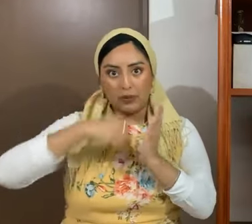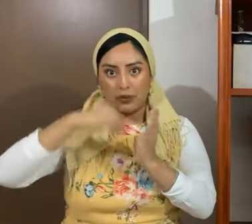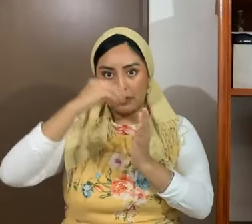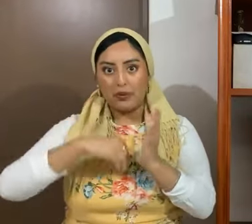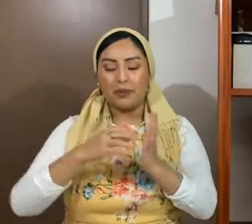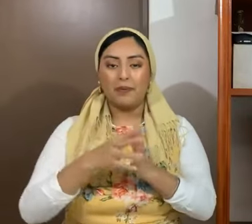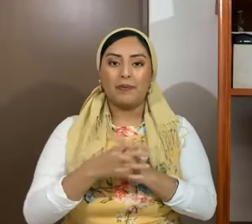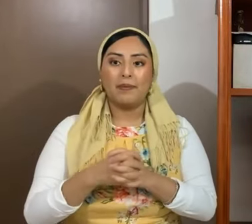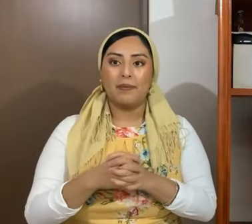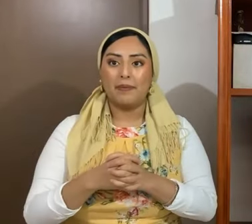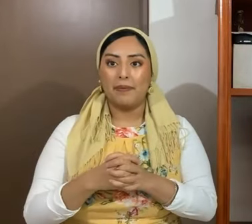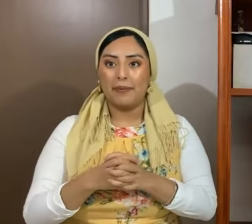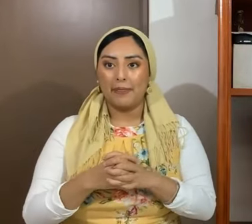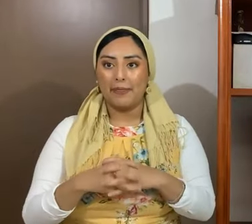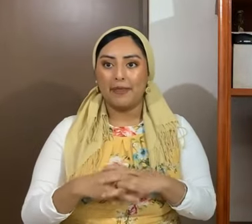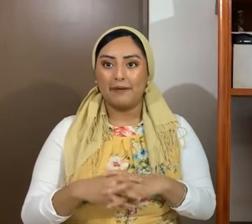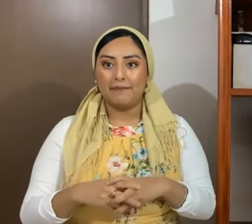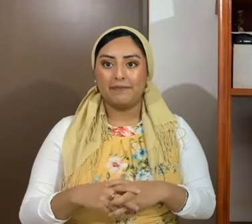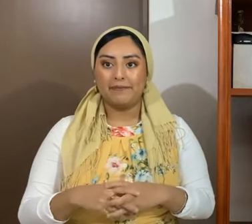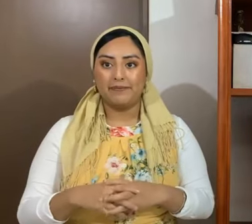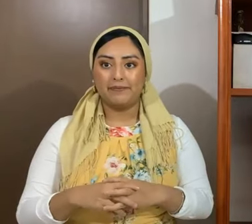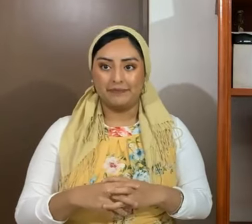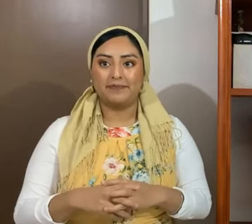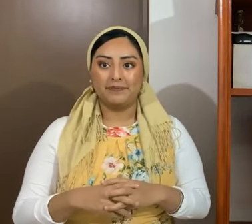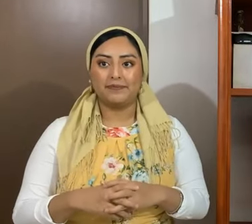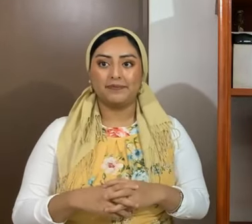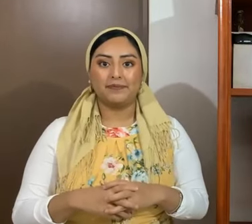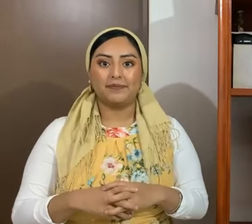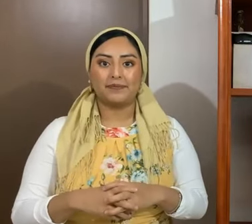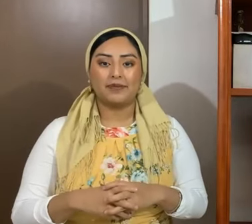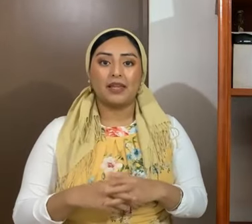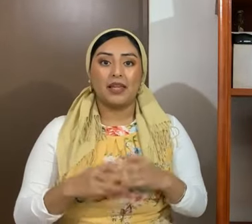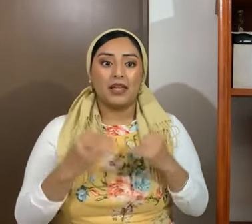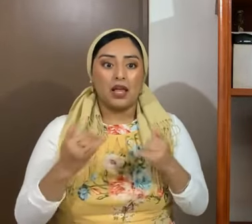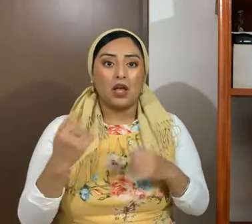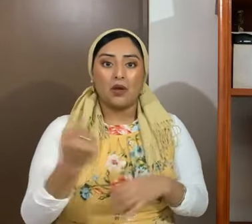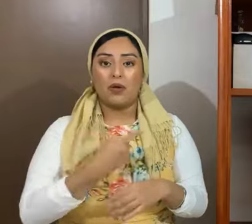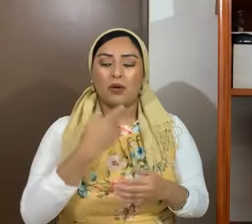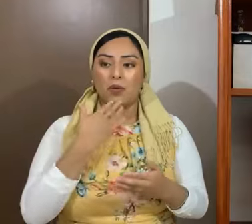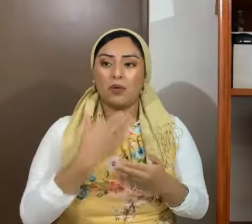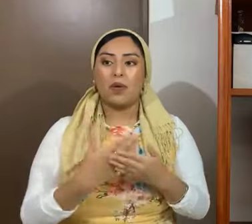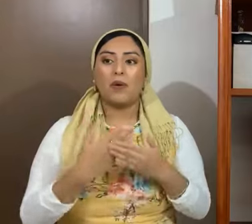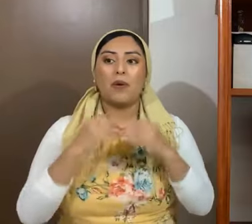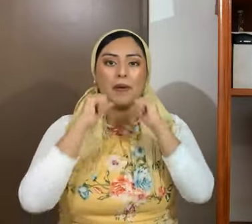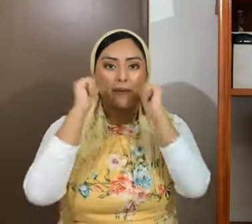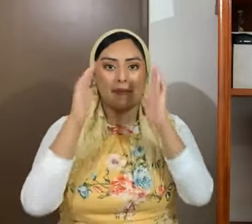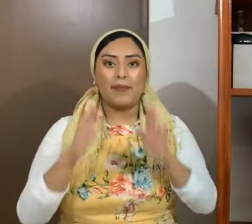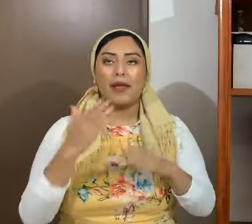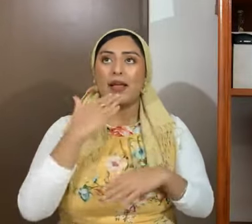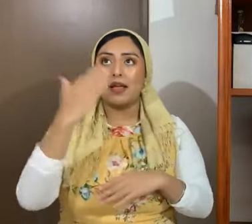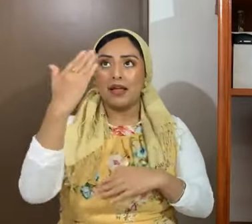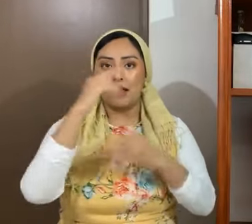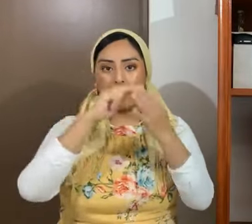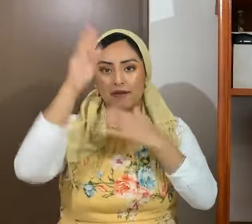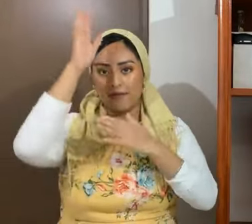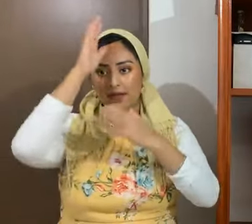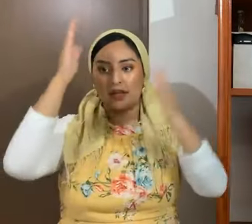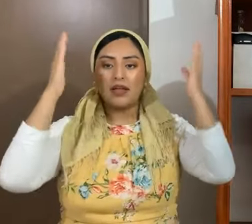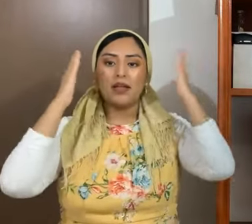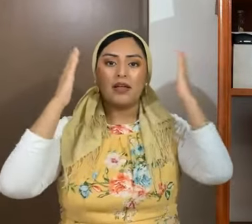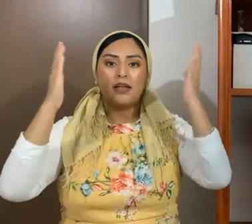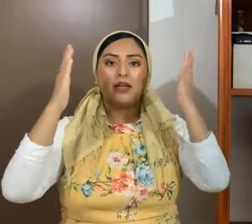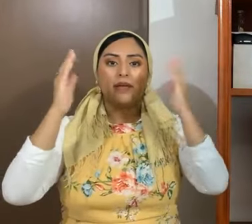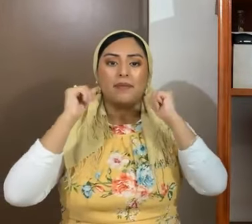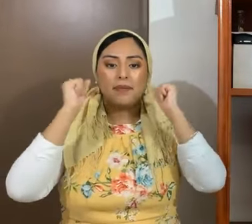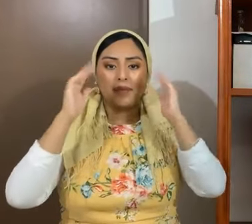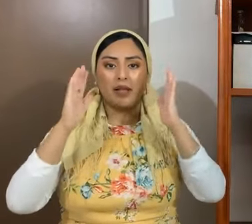Sefer Torah, porque no había imprenta, menos imagínense tener varios. Así que estamos bien bendecidos. Demos gracias al Eterno. Padre amado,